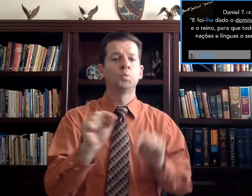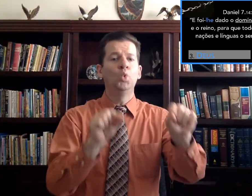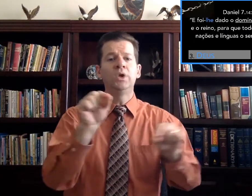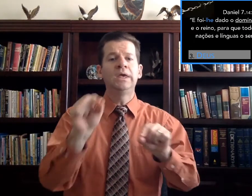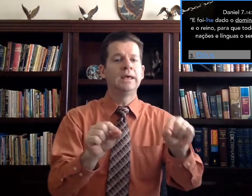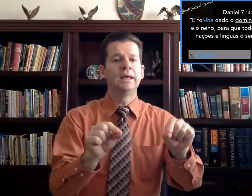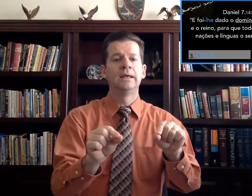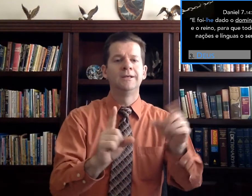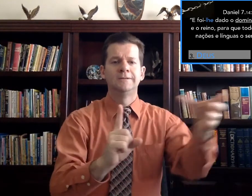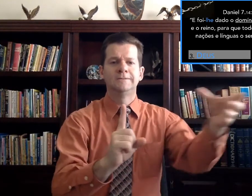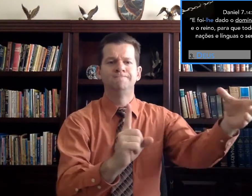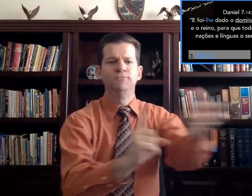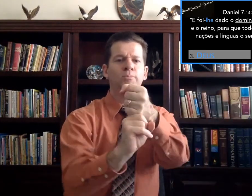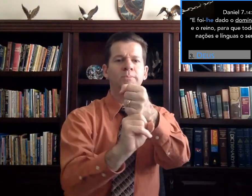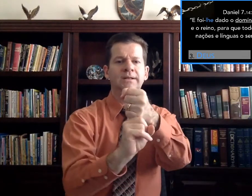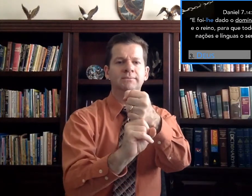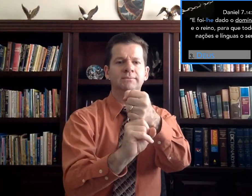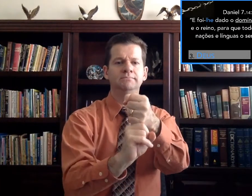o que domina?